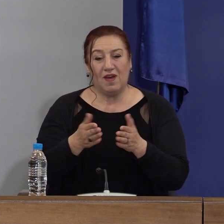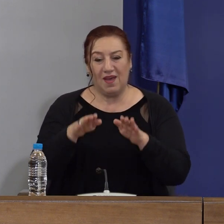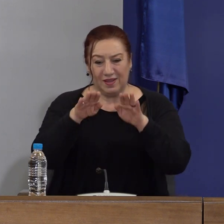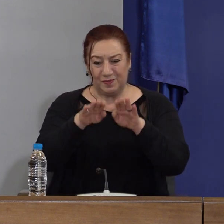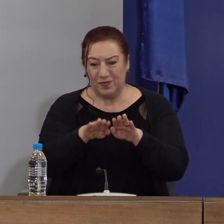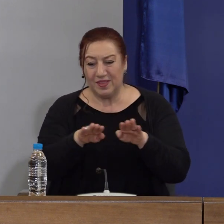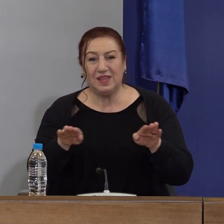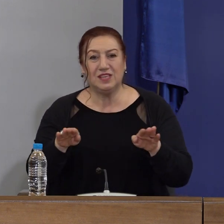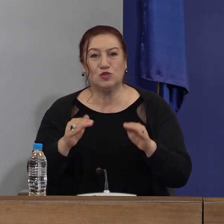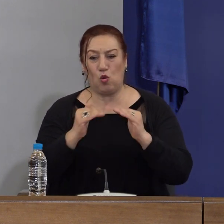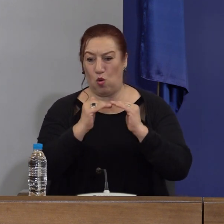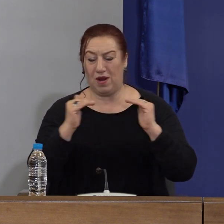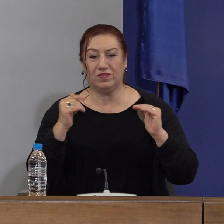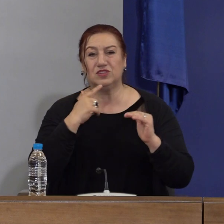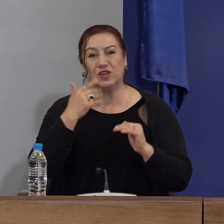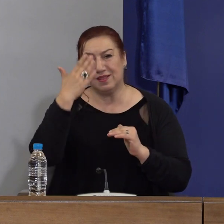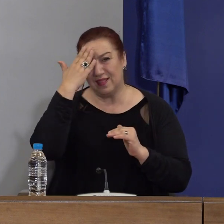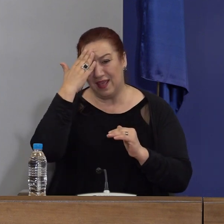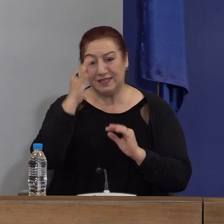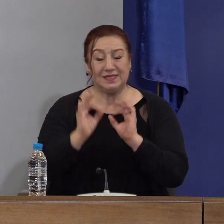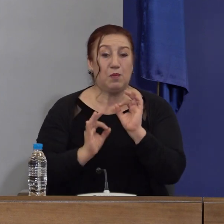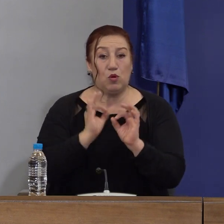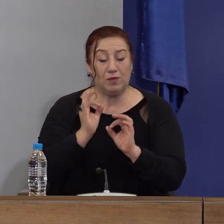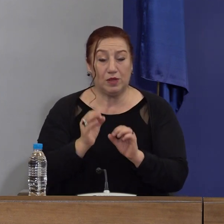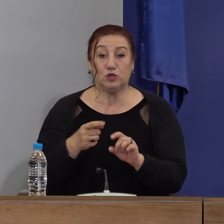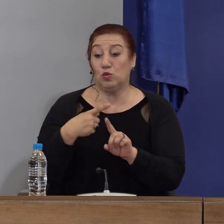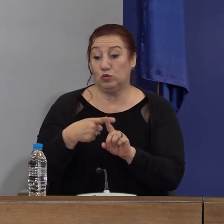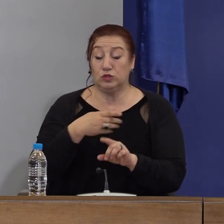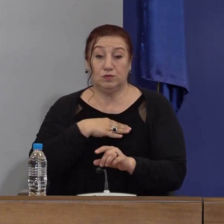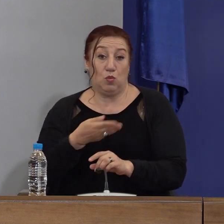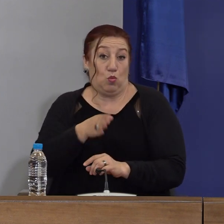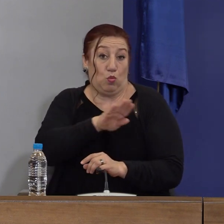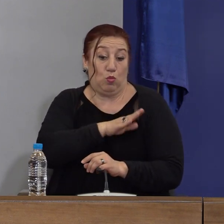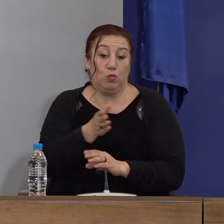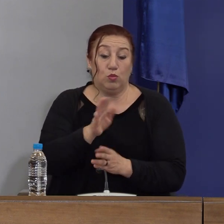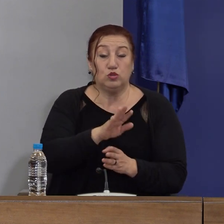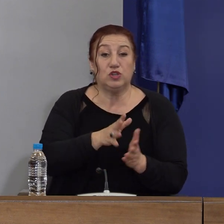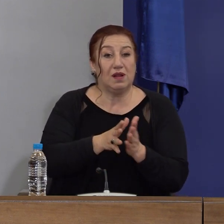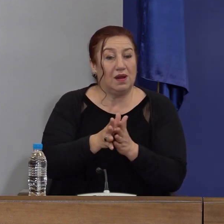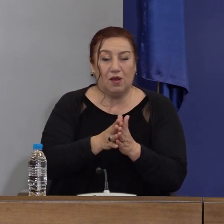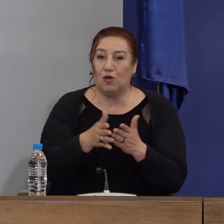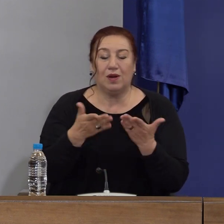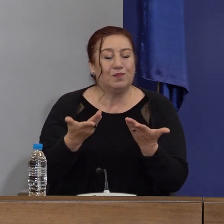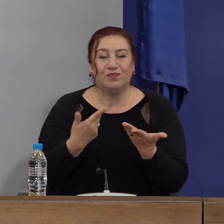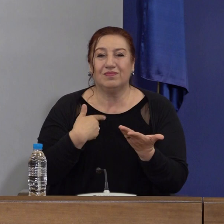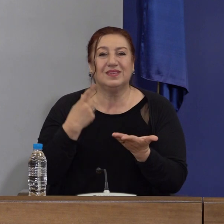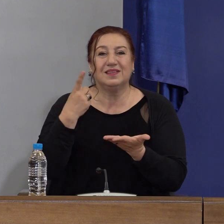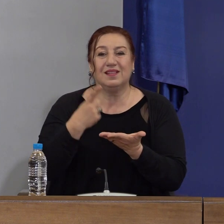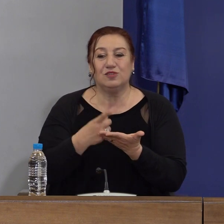равнище на заболеваемост и на починали хора, разбира се, се дължи на